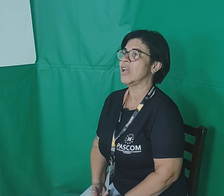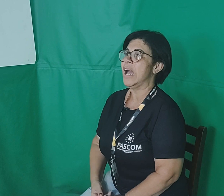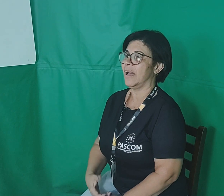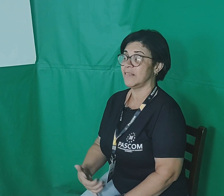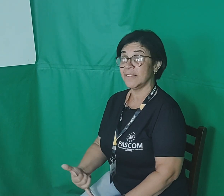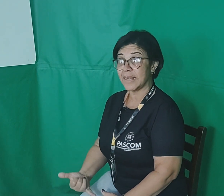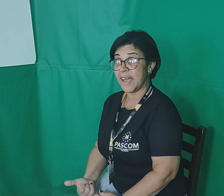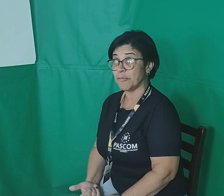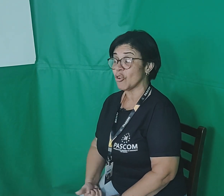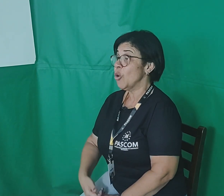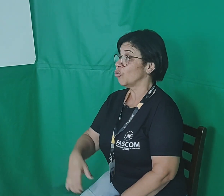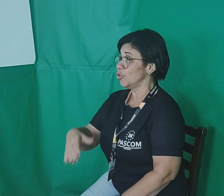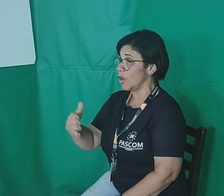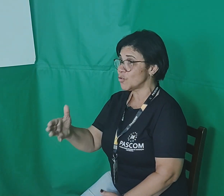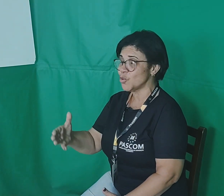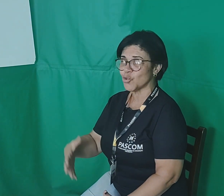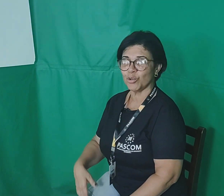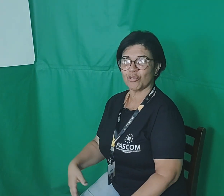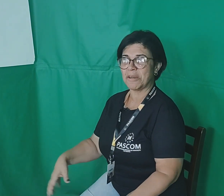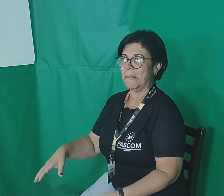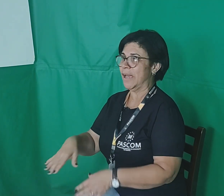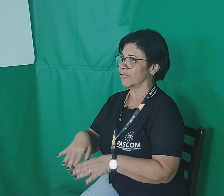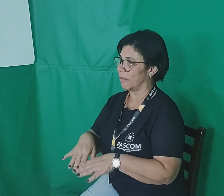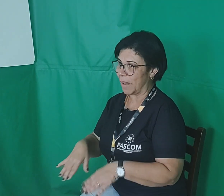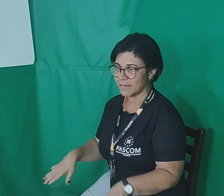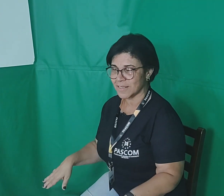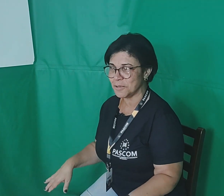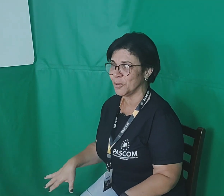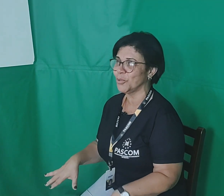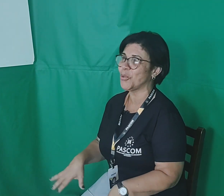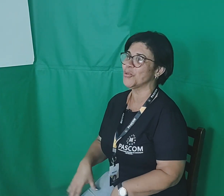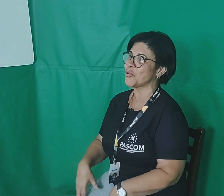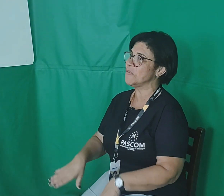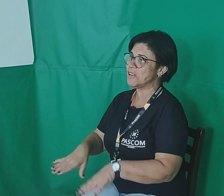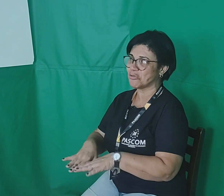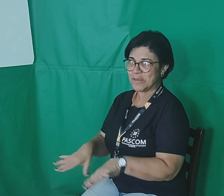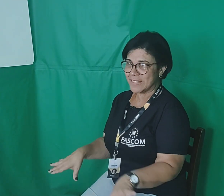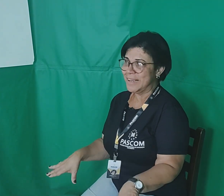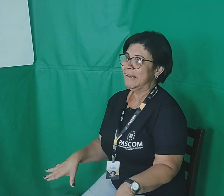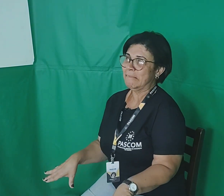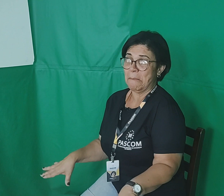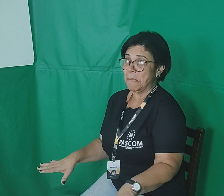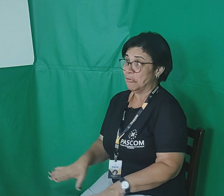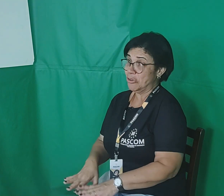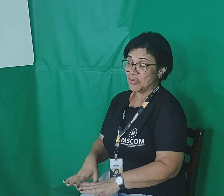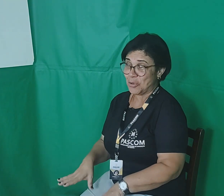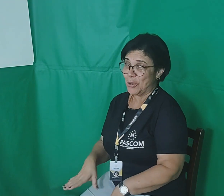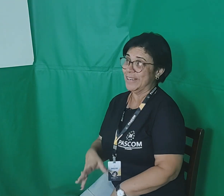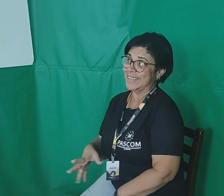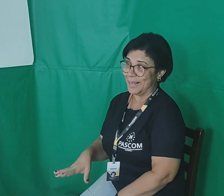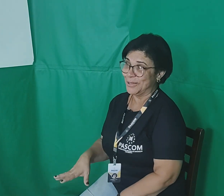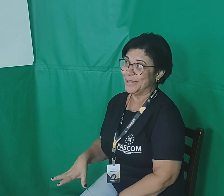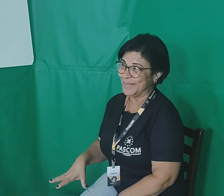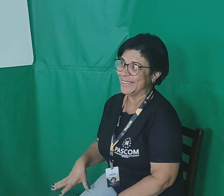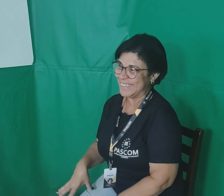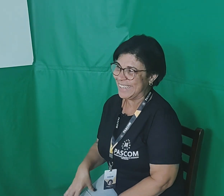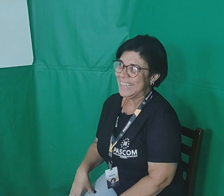e Inclusiva e, através de sua experiência, obtida na teoria e na prática, agregou saberes